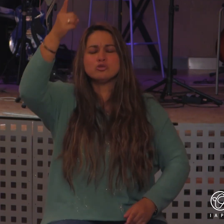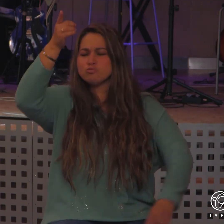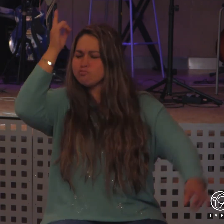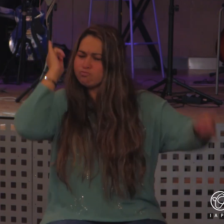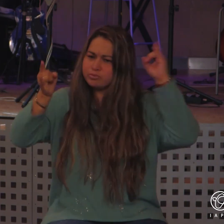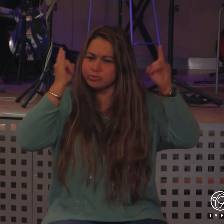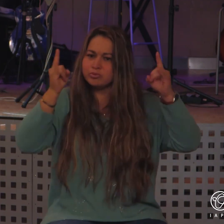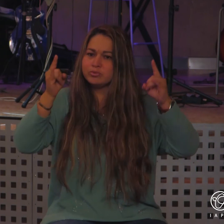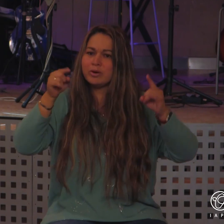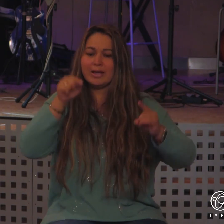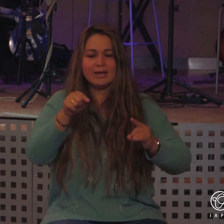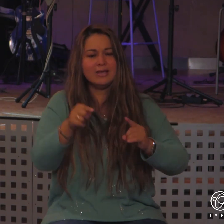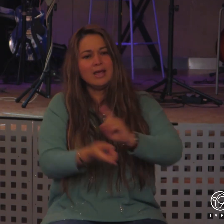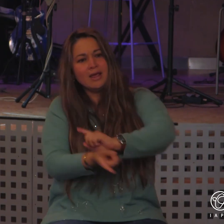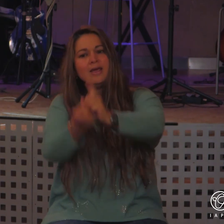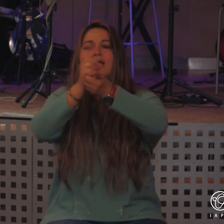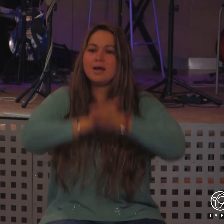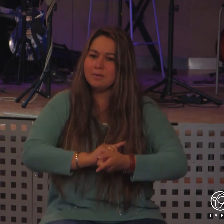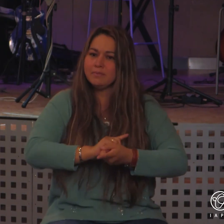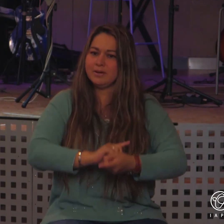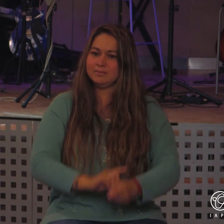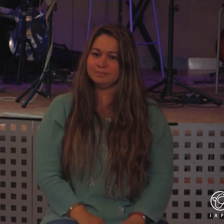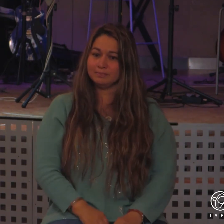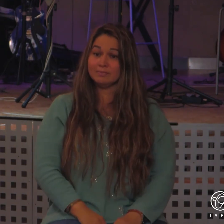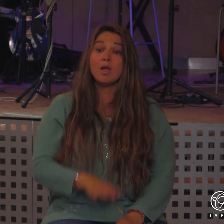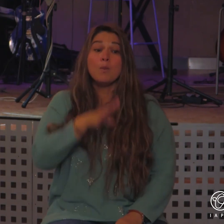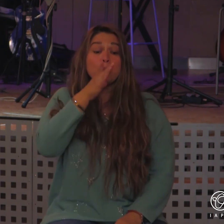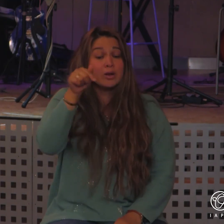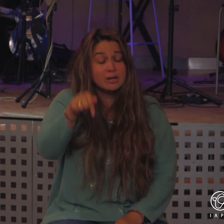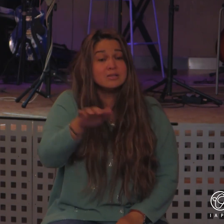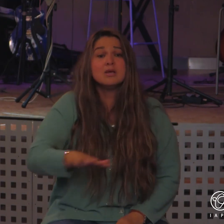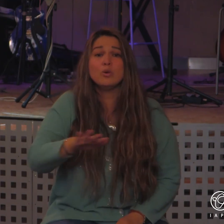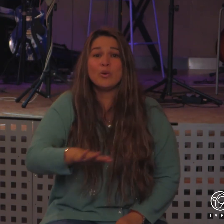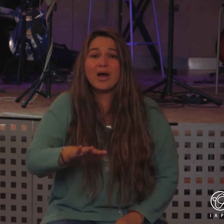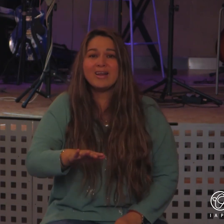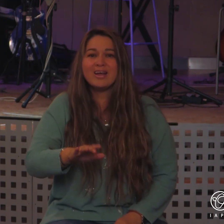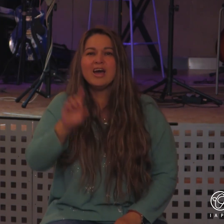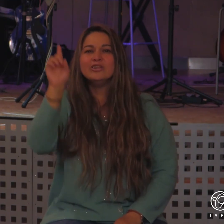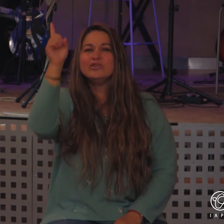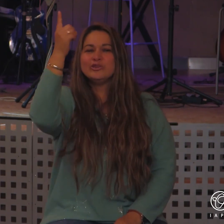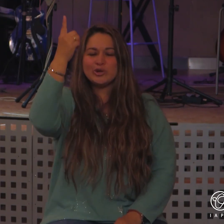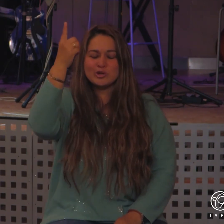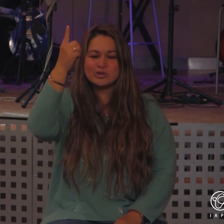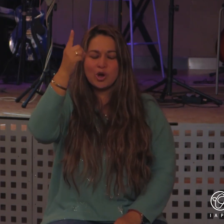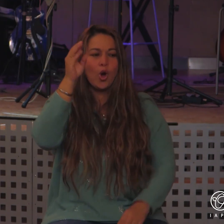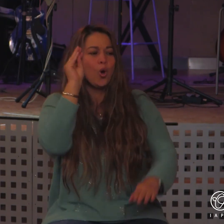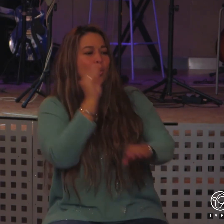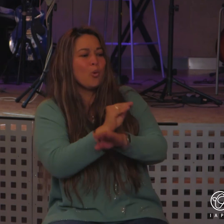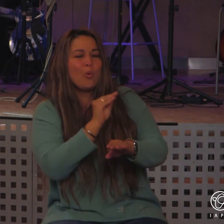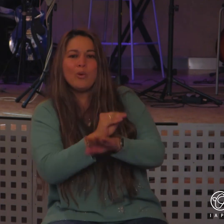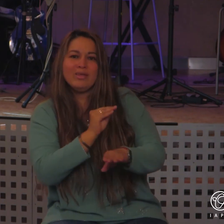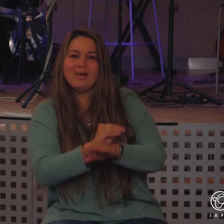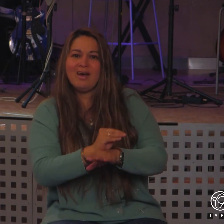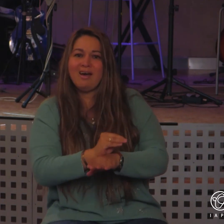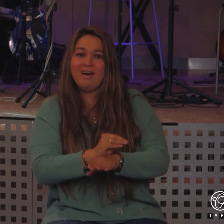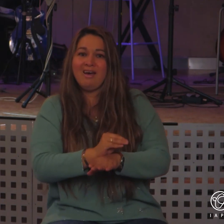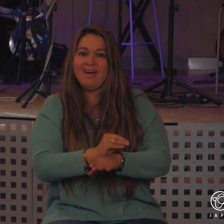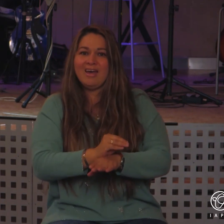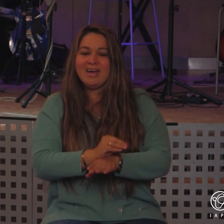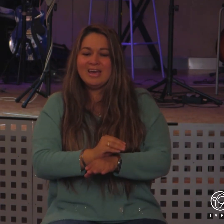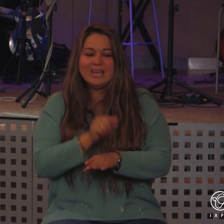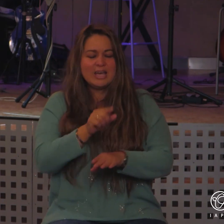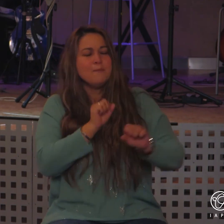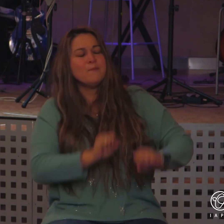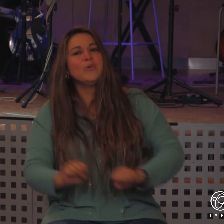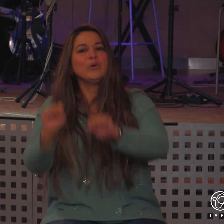el Señor. Ahí el águila, ese es su territorio y no va a dejar que los filisteos invadan ni tu mente ni la